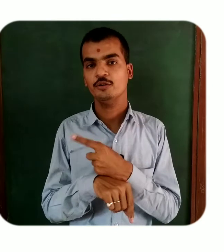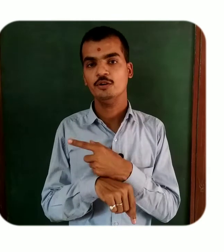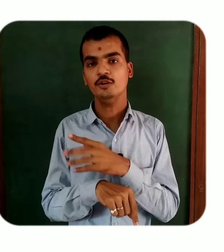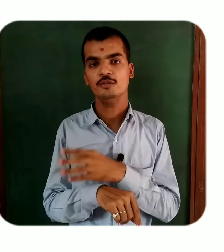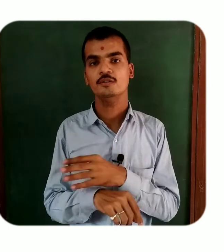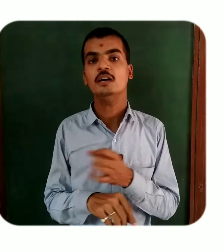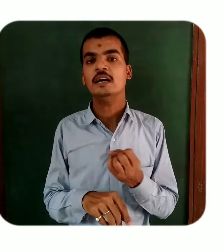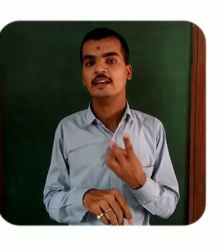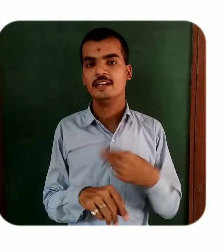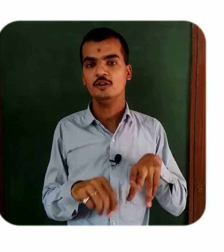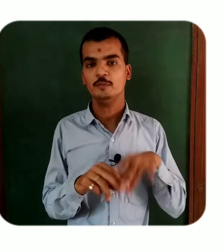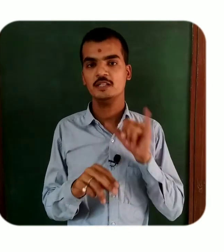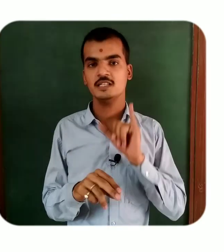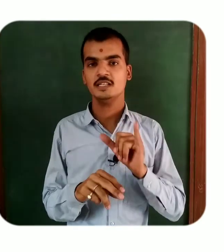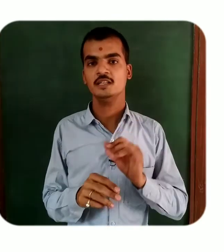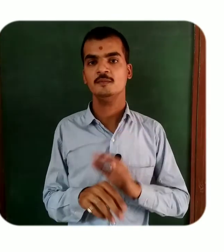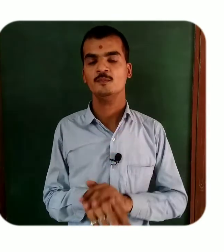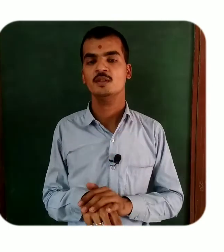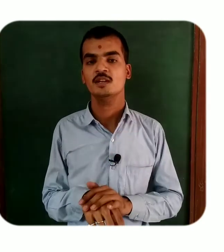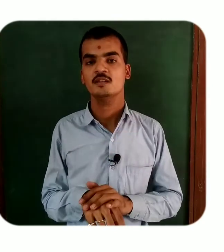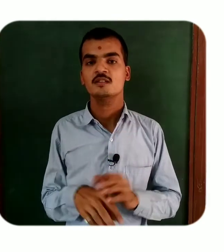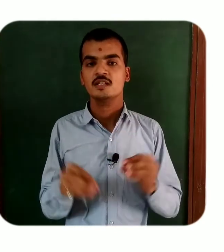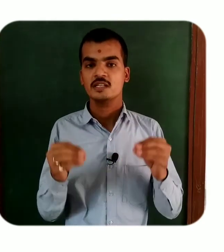મોટો કાંટો કેટલા ઉપર છે?